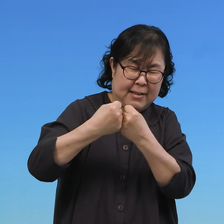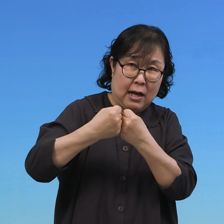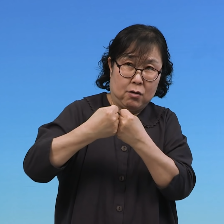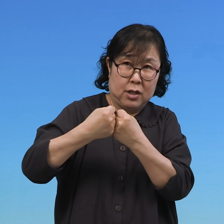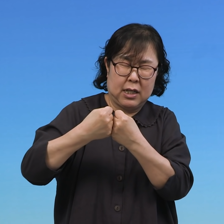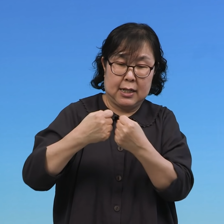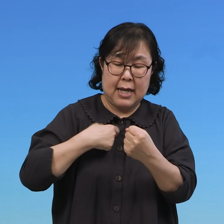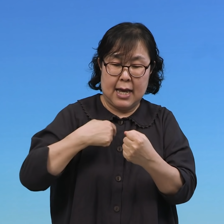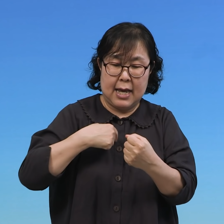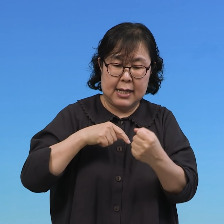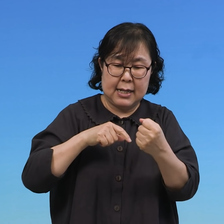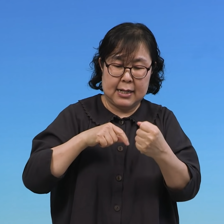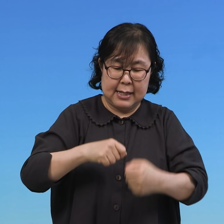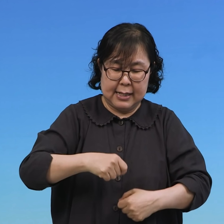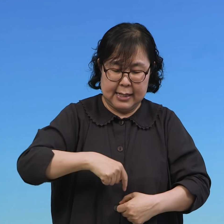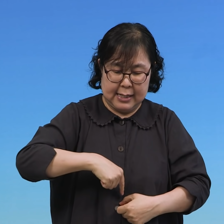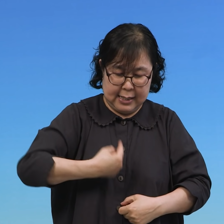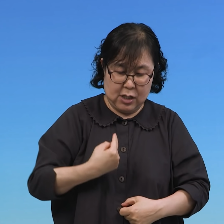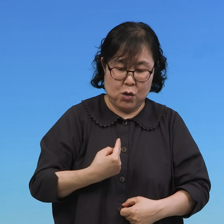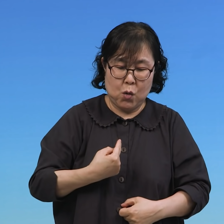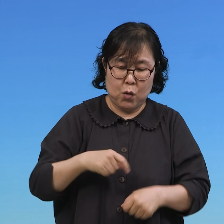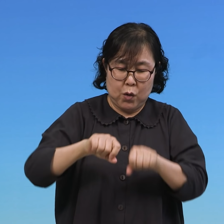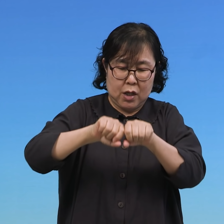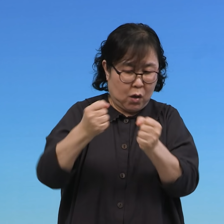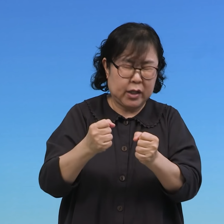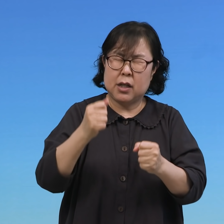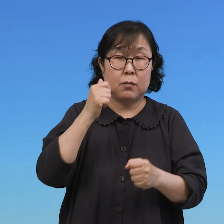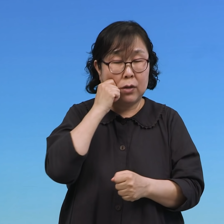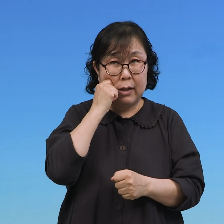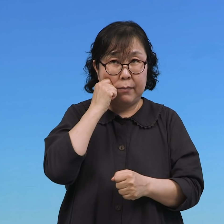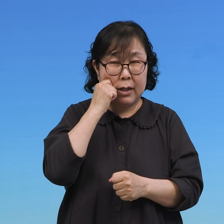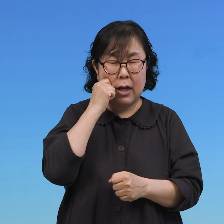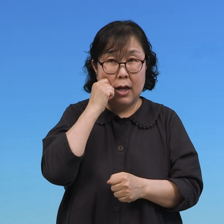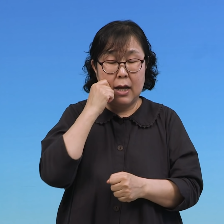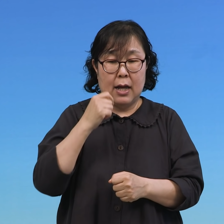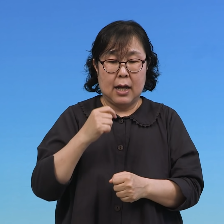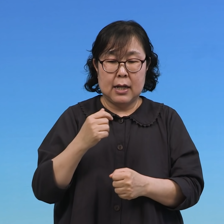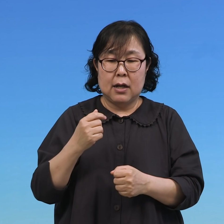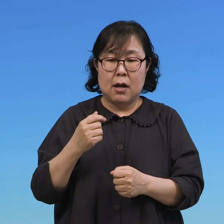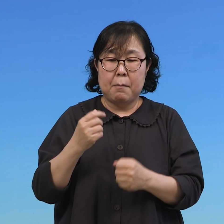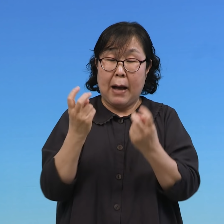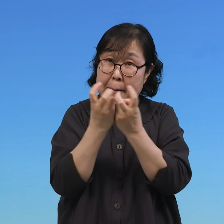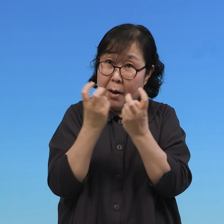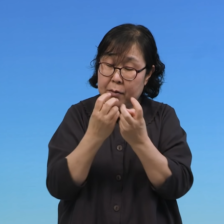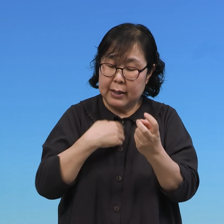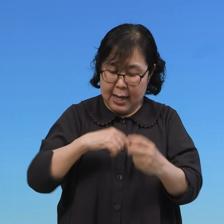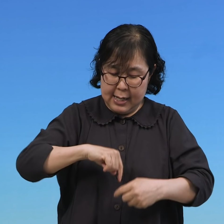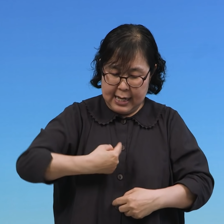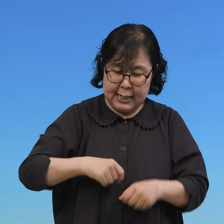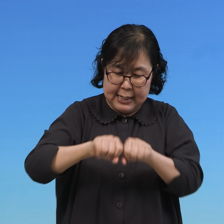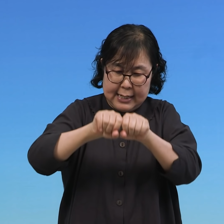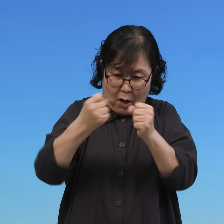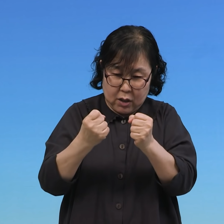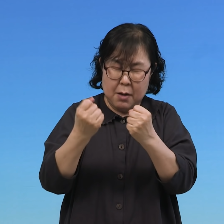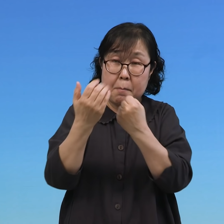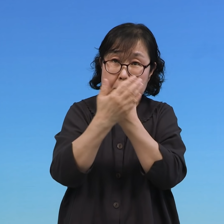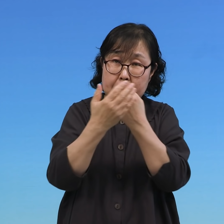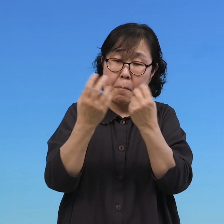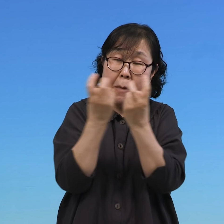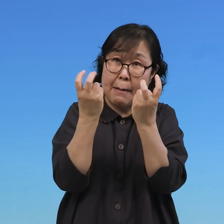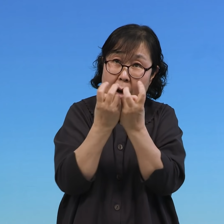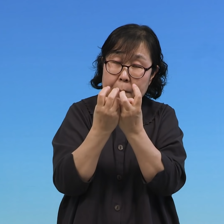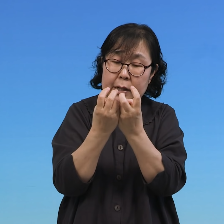하듯이 그렇게 의지력을 가지고는 내 자아를 꺾을 수 없습니다. 은혜 받는 거예요. 은혜가